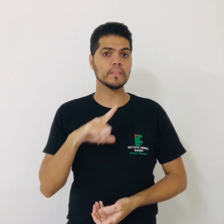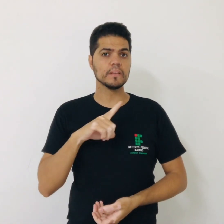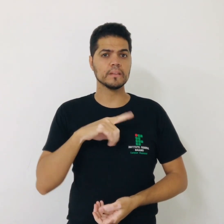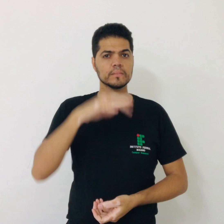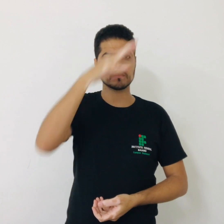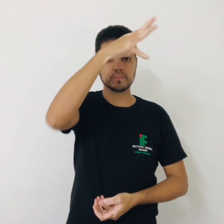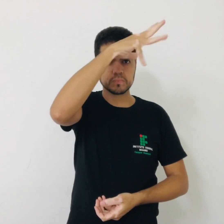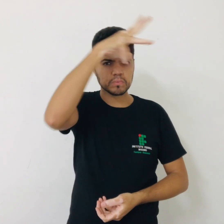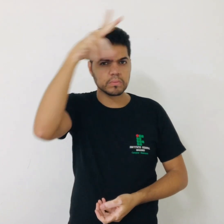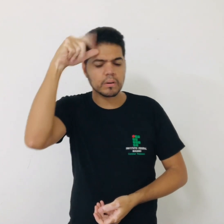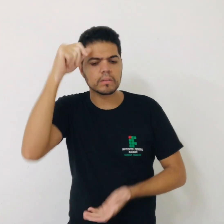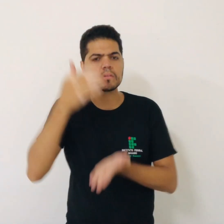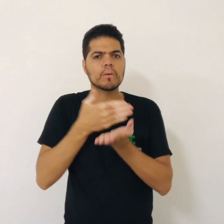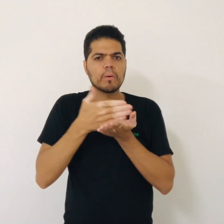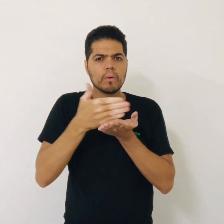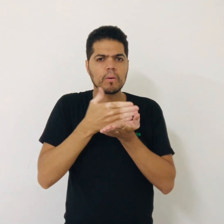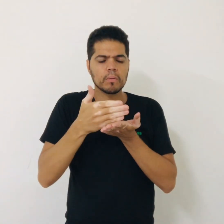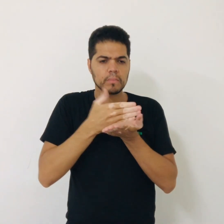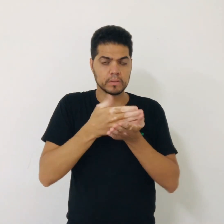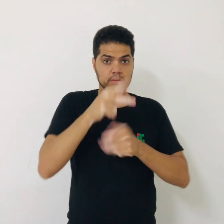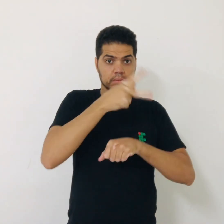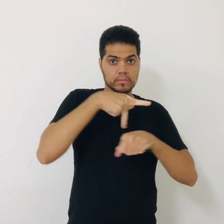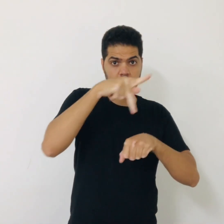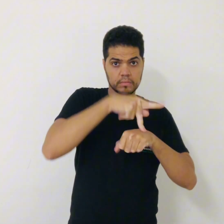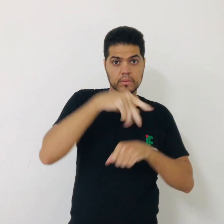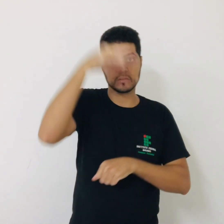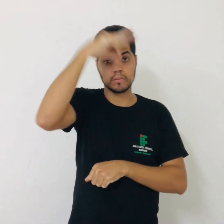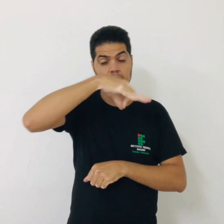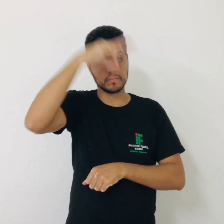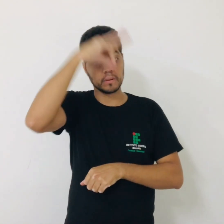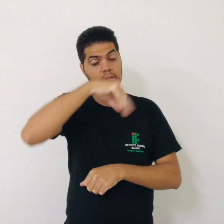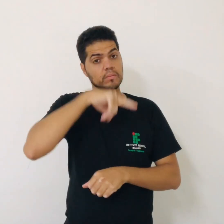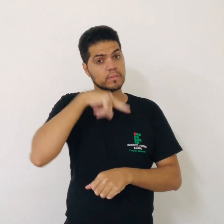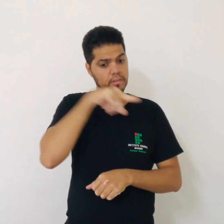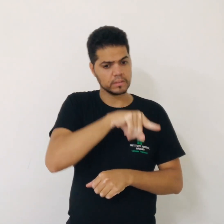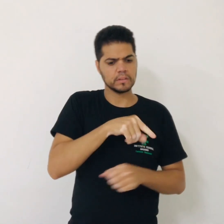da montanha Nevado Misme na Cordilheira dos Andes.